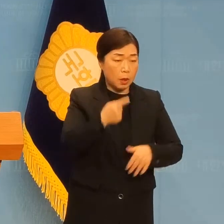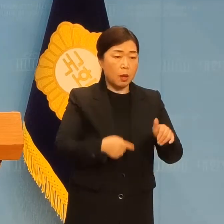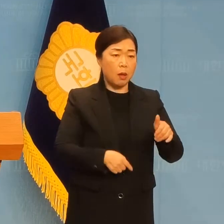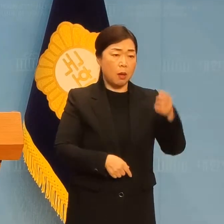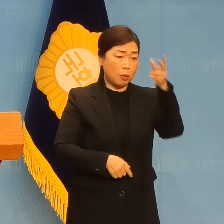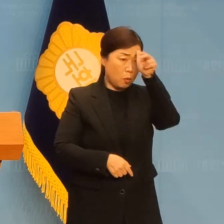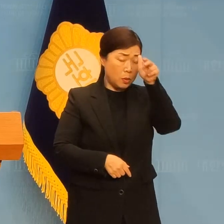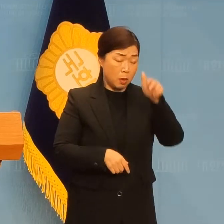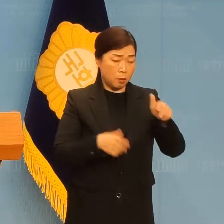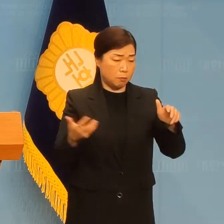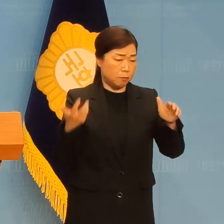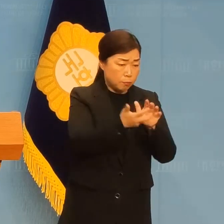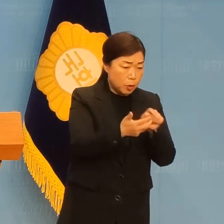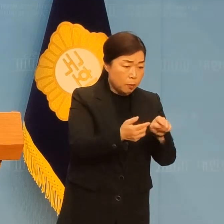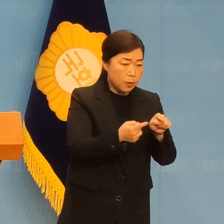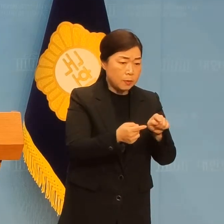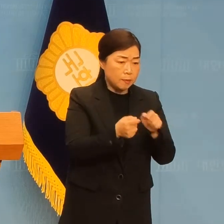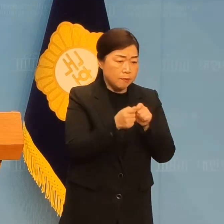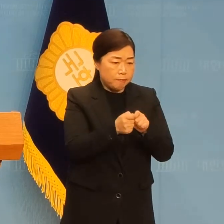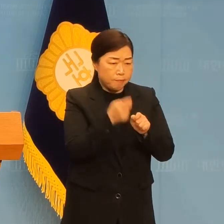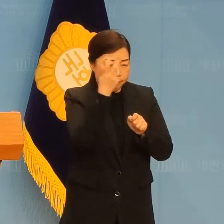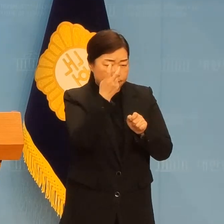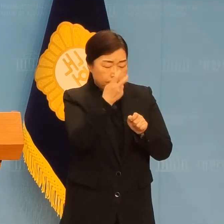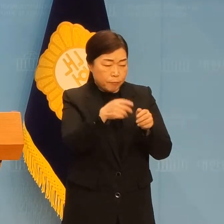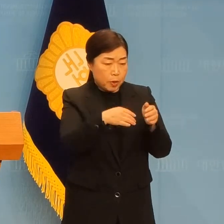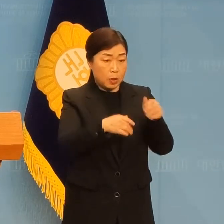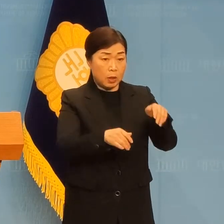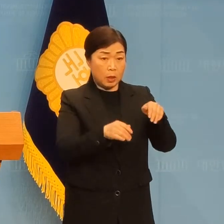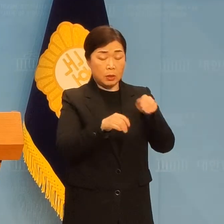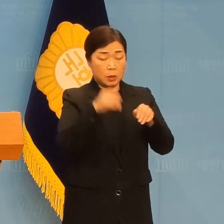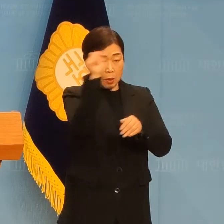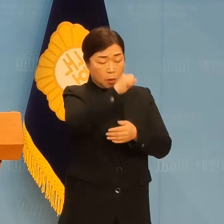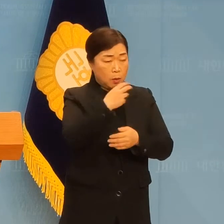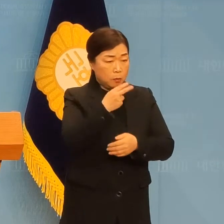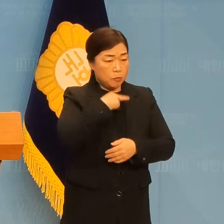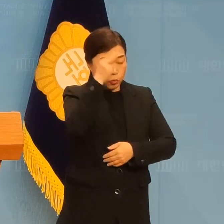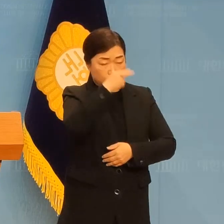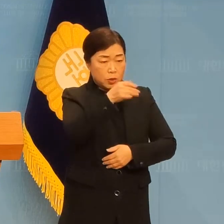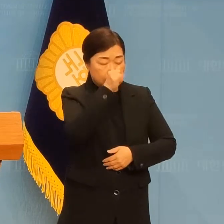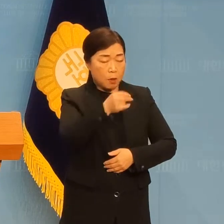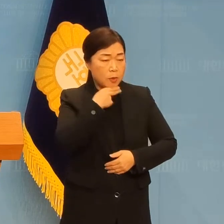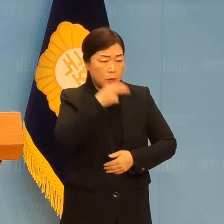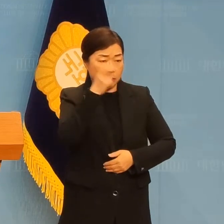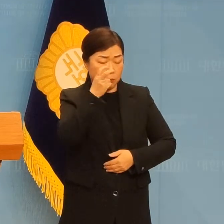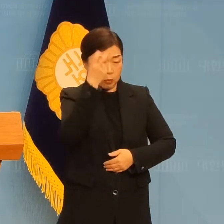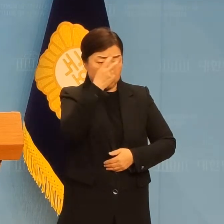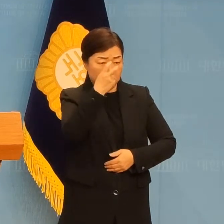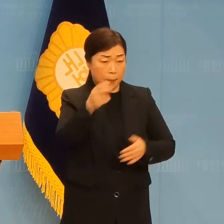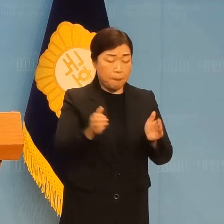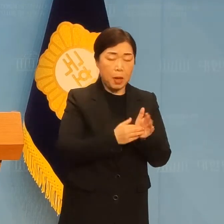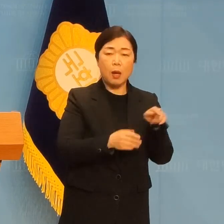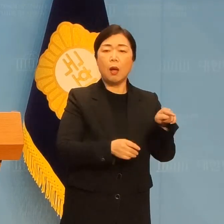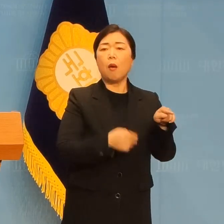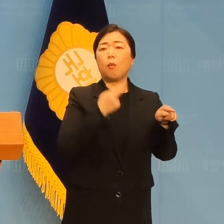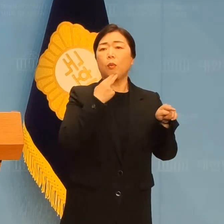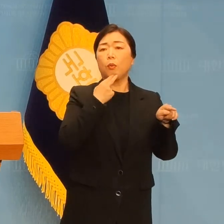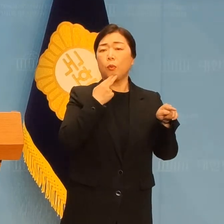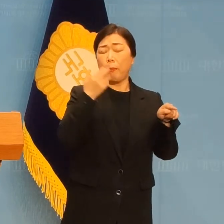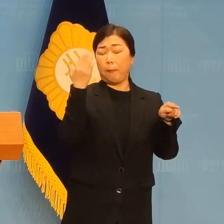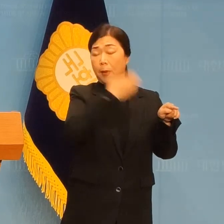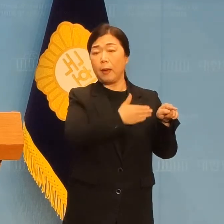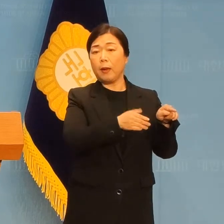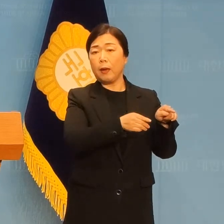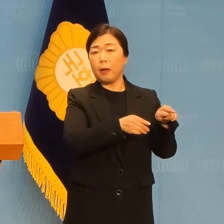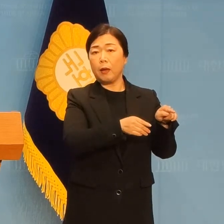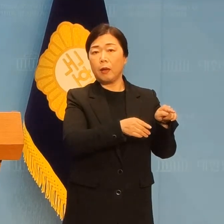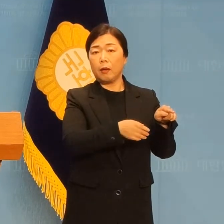성분도 감지하는 민감한 장비로도 당시 음주 감지가 없었다고 분명히 밝힌 바 있습니다. 사람의 탈을 쓰고